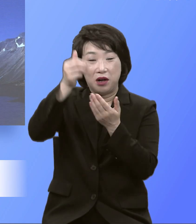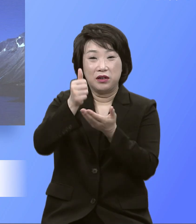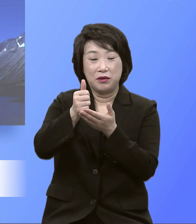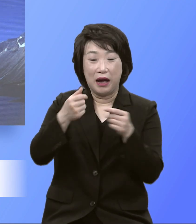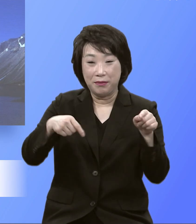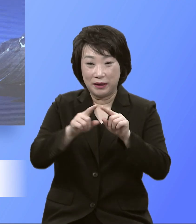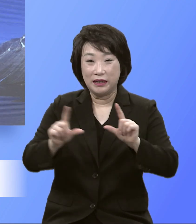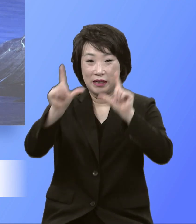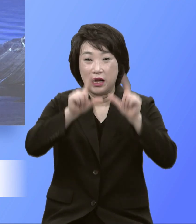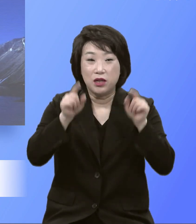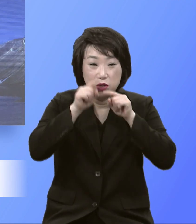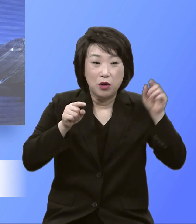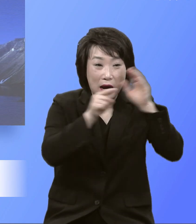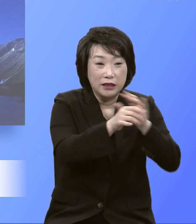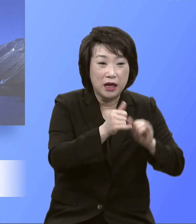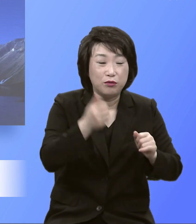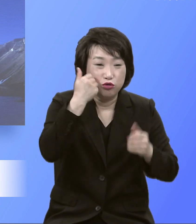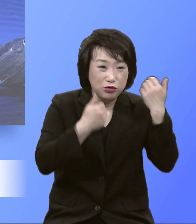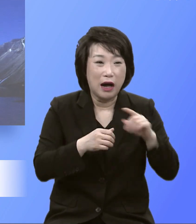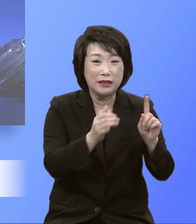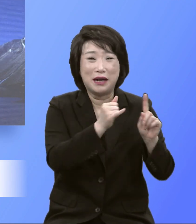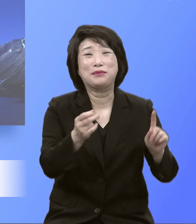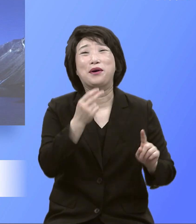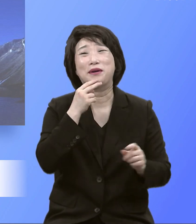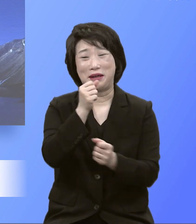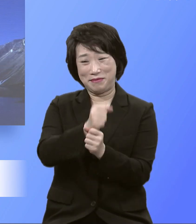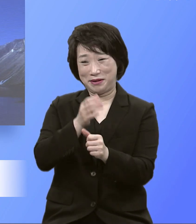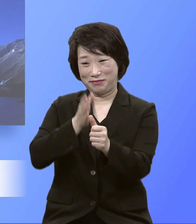성령으로 살아서 지옥 가는 사람 하나도 없기를 바랍니다.